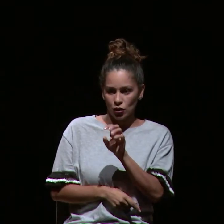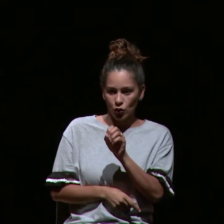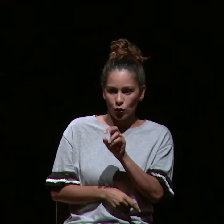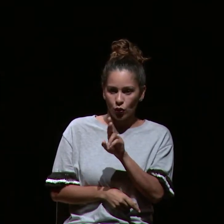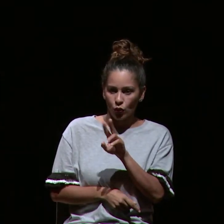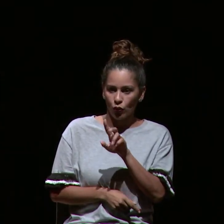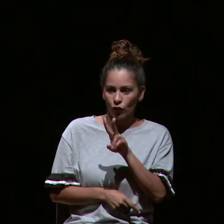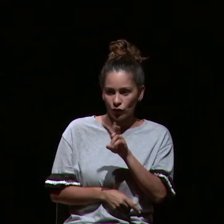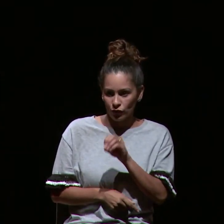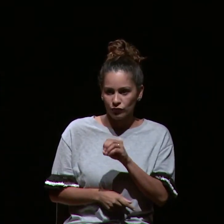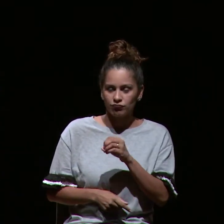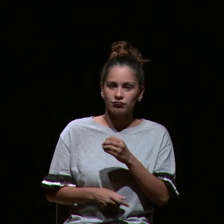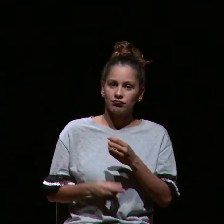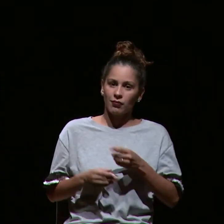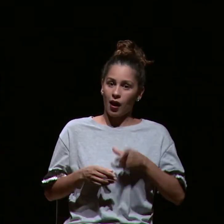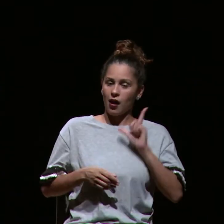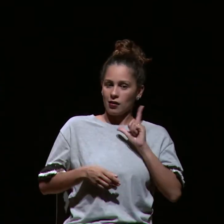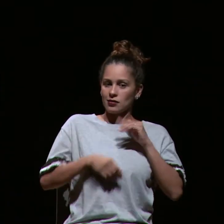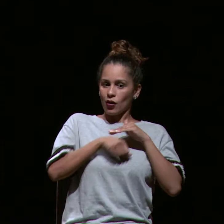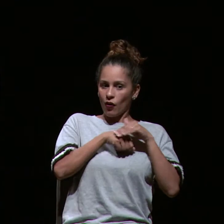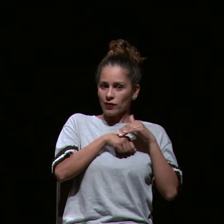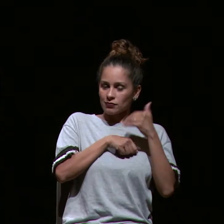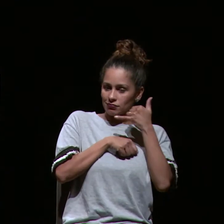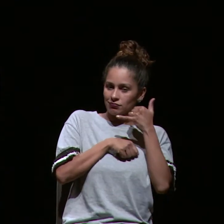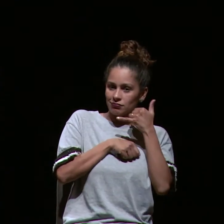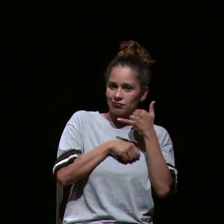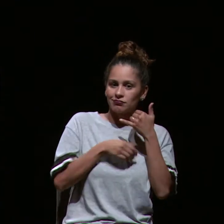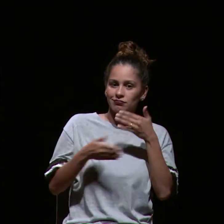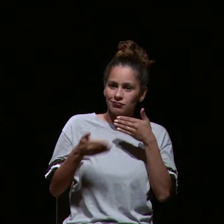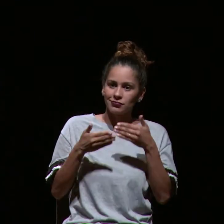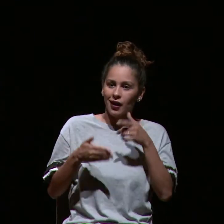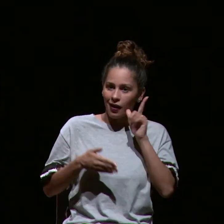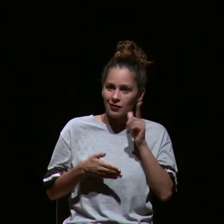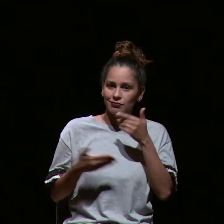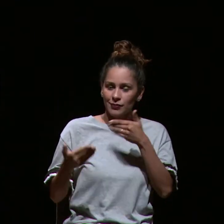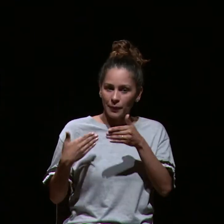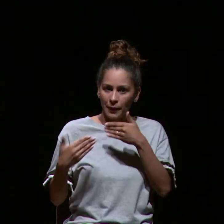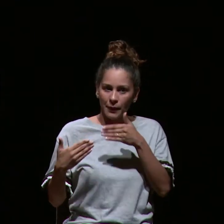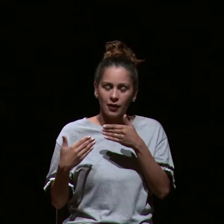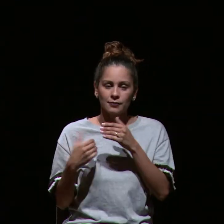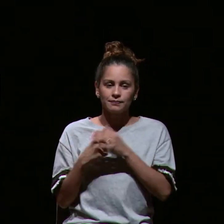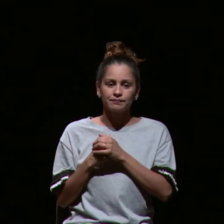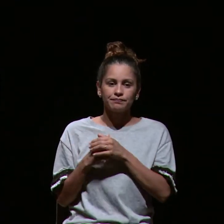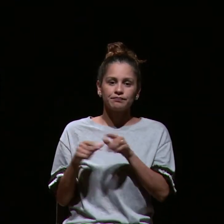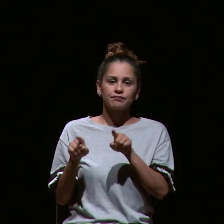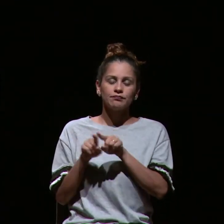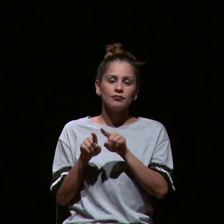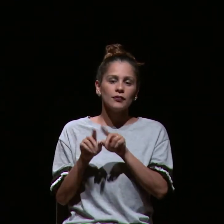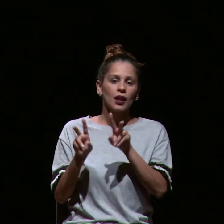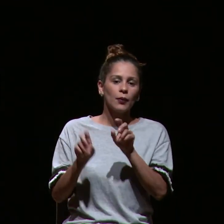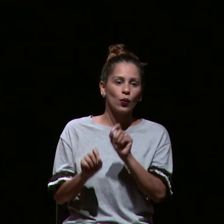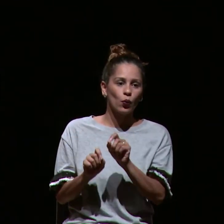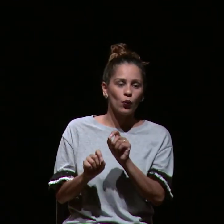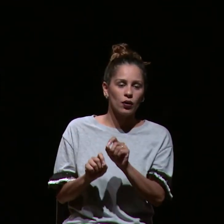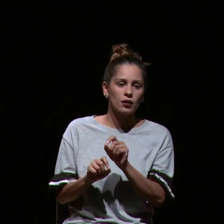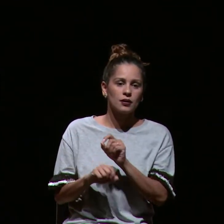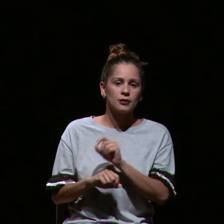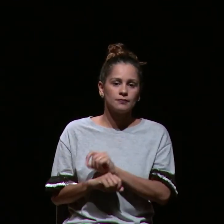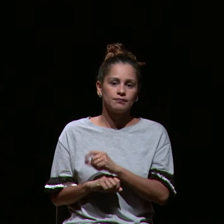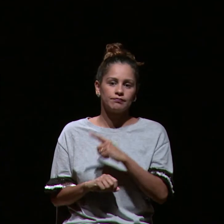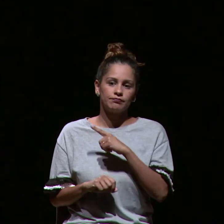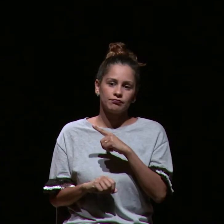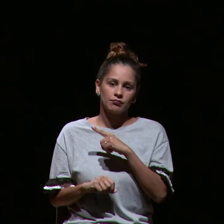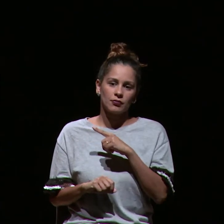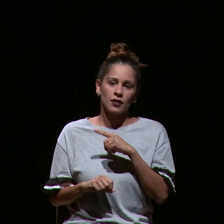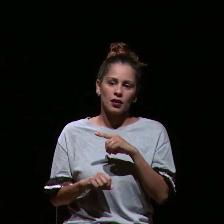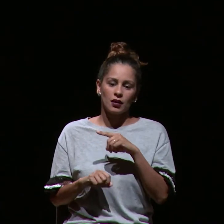Estorvo? Para o reconhecimento da atuação de uma pluralidade de agentes, grupos, associações e, sobretudo, as famílias de